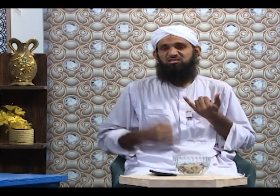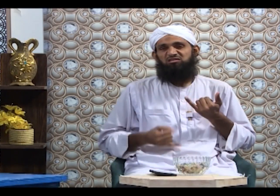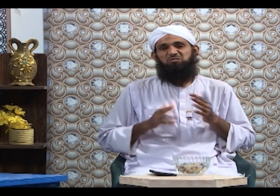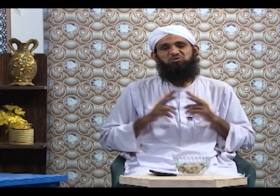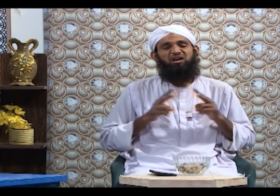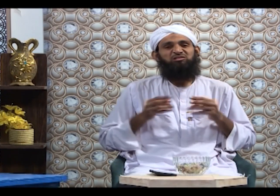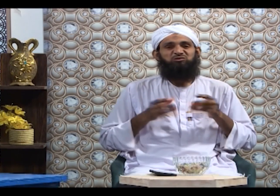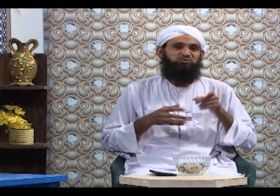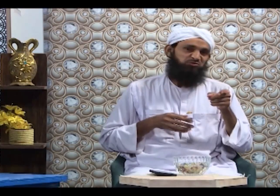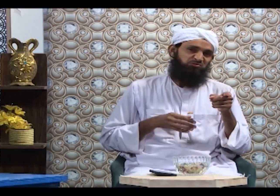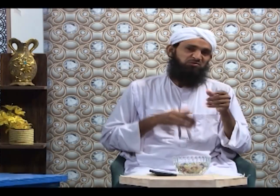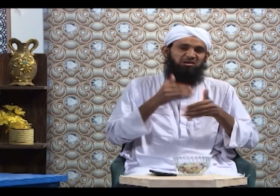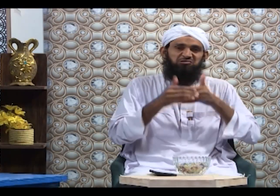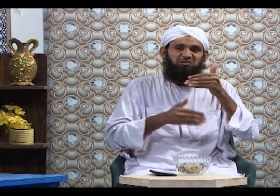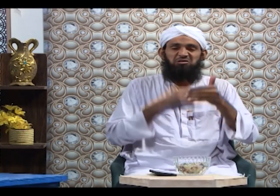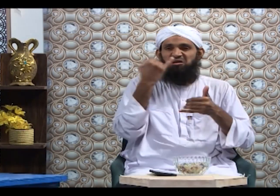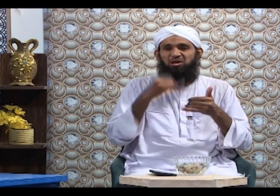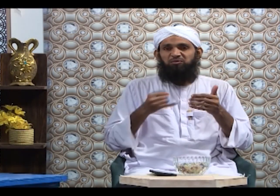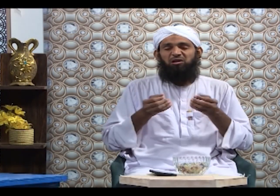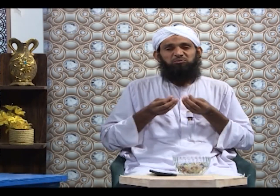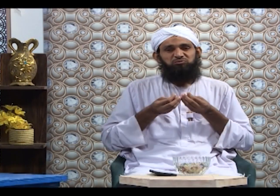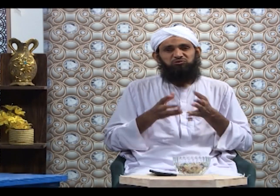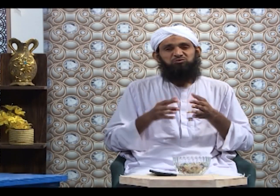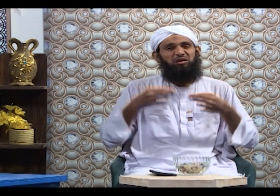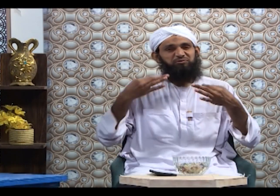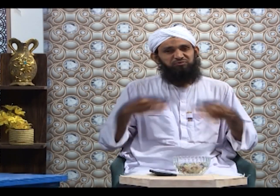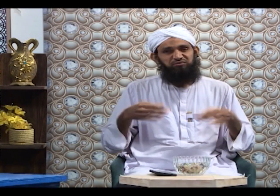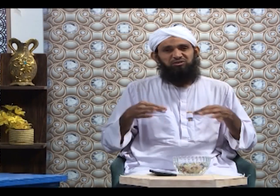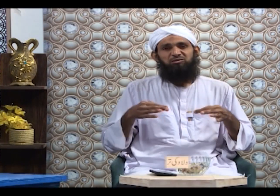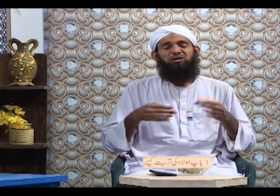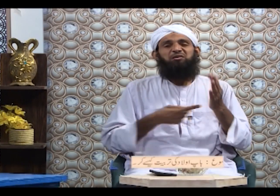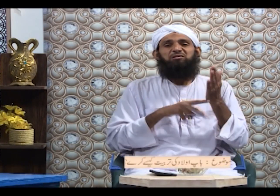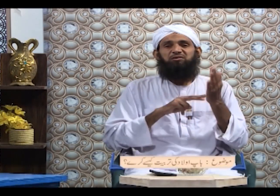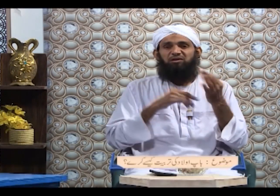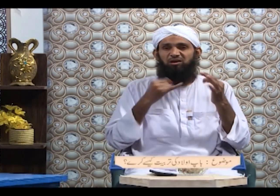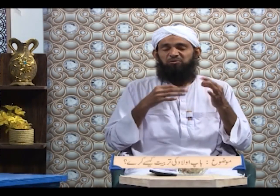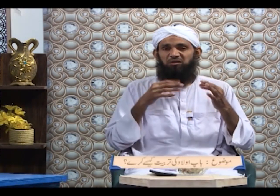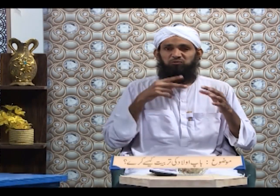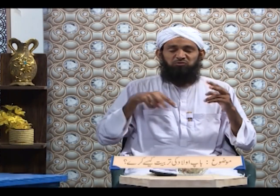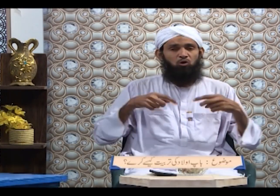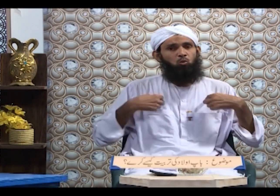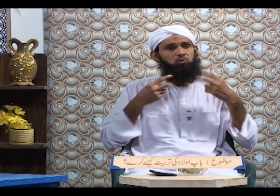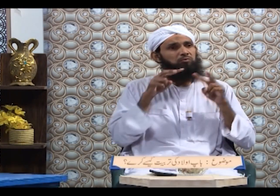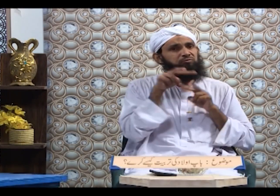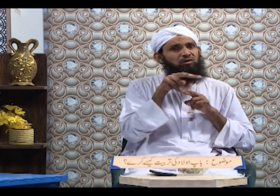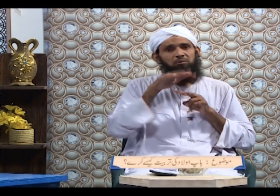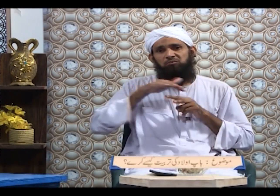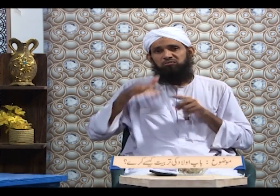ہے، اور بے حیائی اور فحاشی سے بھرپور ناچ گانے فلمیں ڈرامے نہ صرف خود بلکہ بچوں کو بھی اپنے